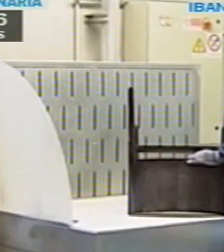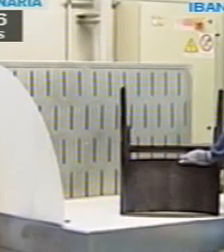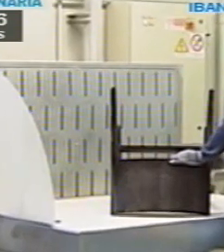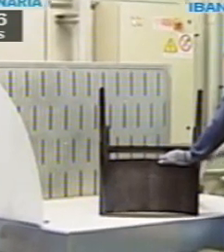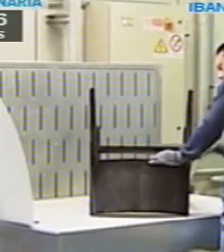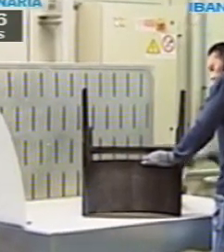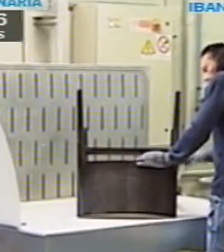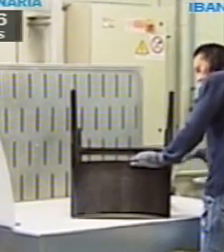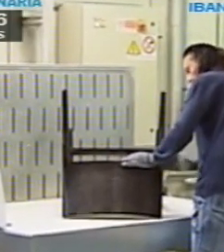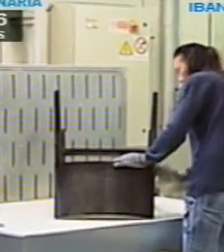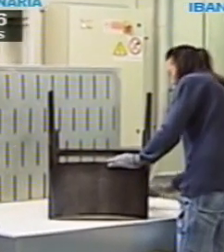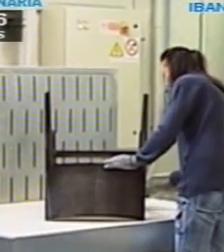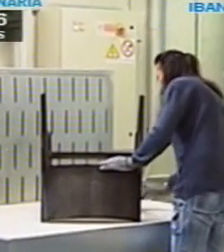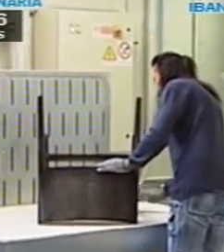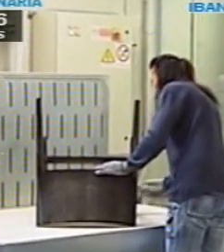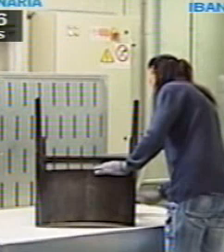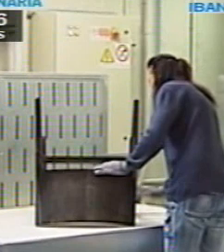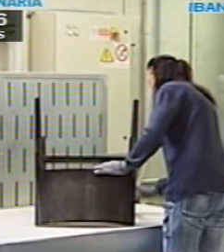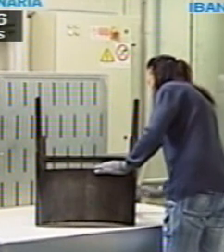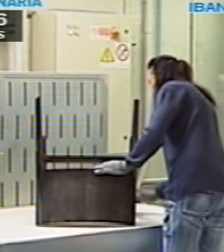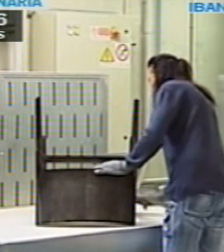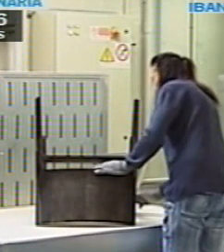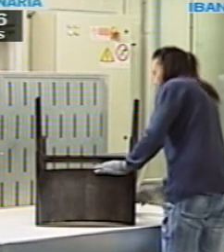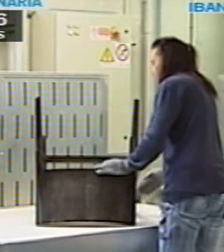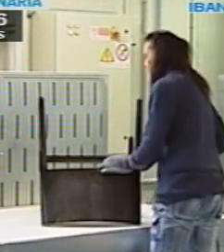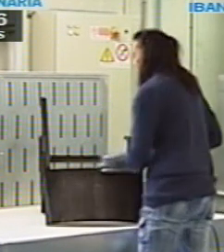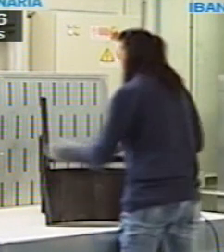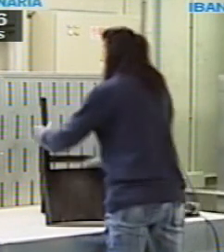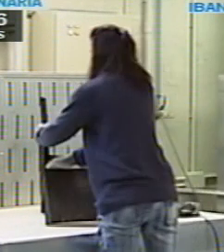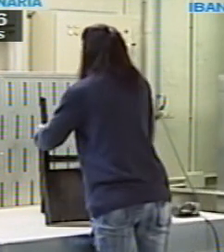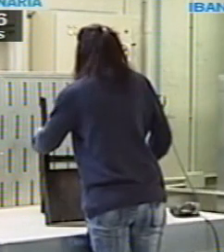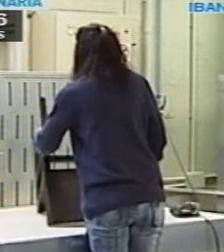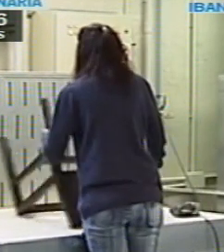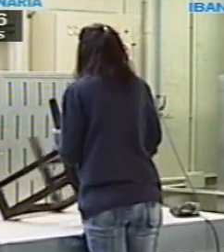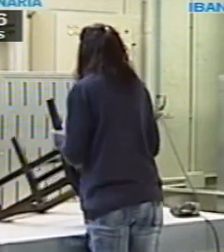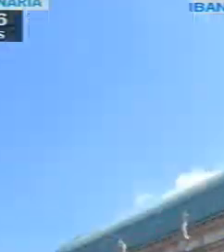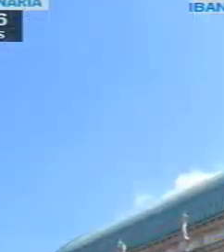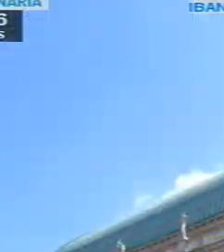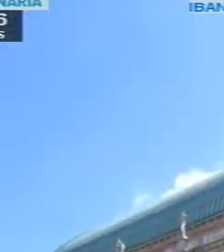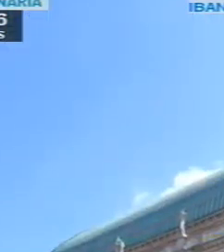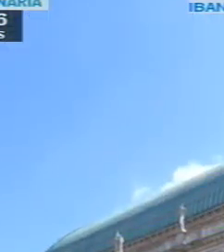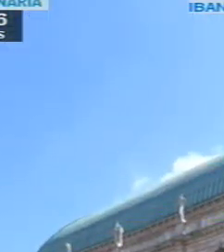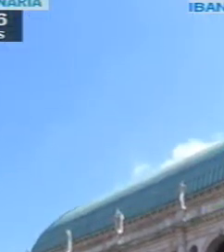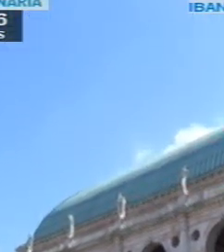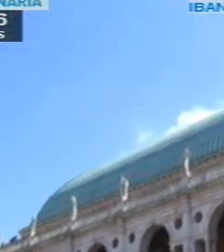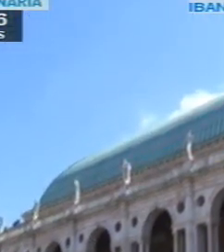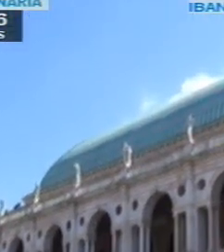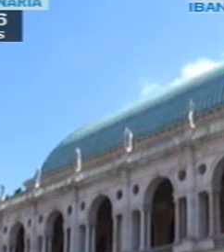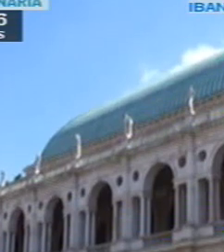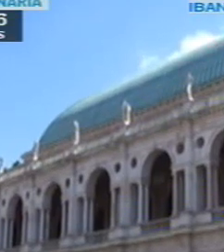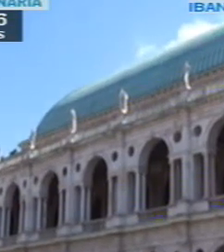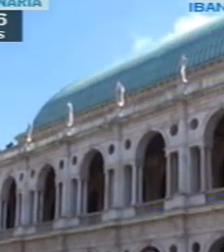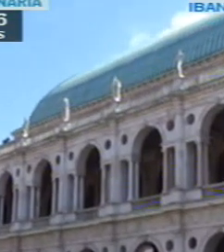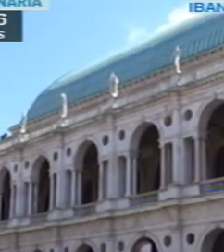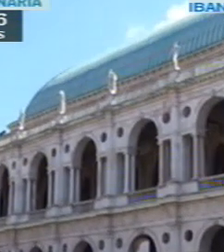governo di non licenziare in questa fase di emergenza, utilizzando gli ammortizzatori sociali. Il settore più duramente colpito è quello del turismo,